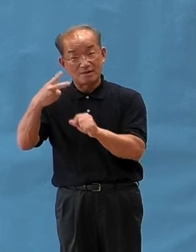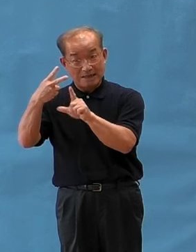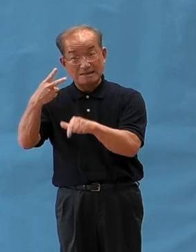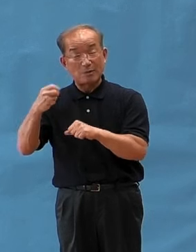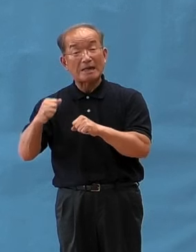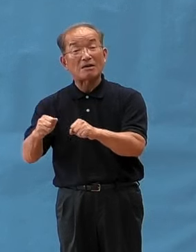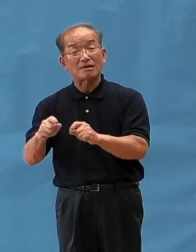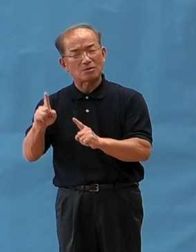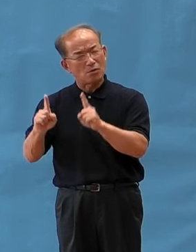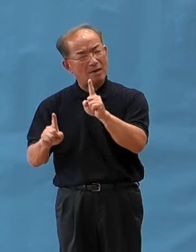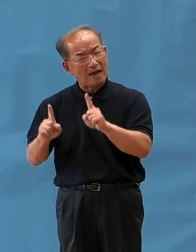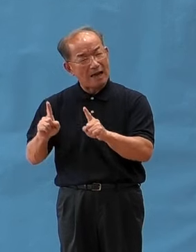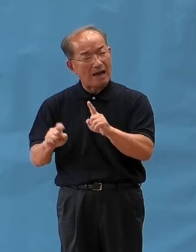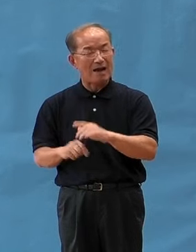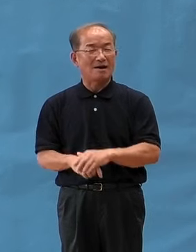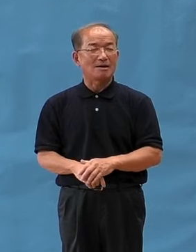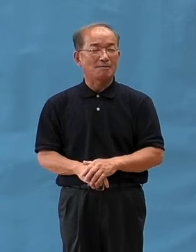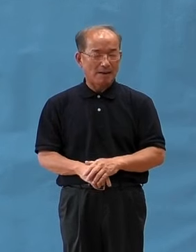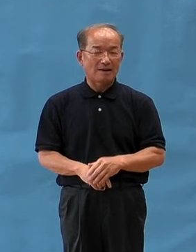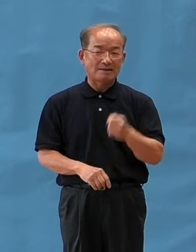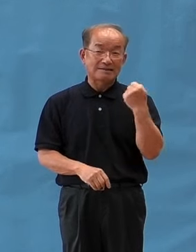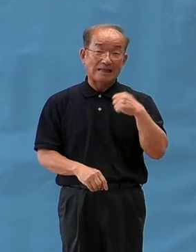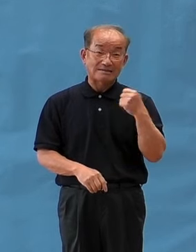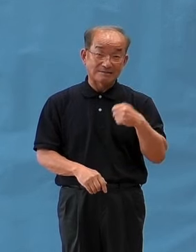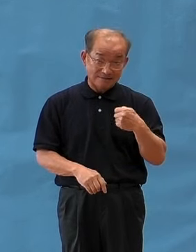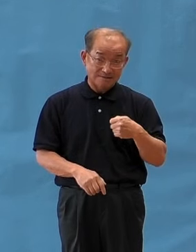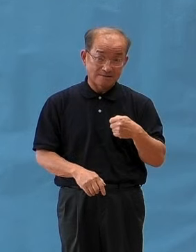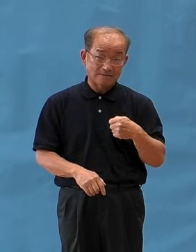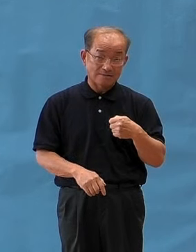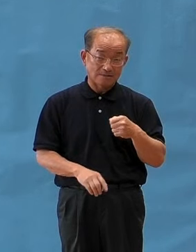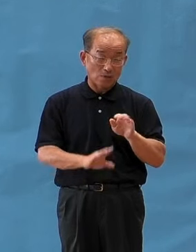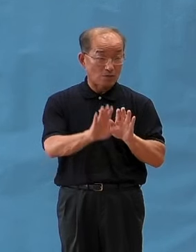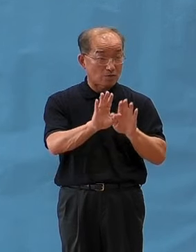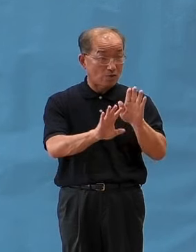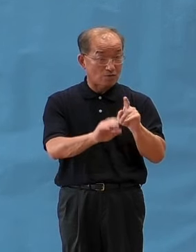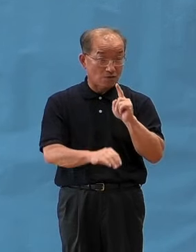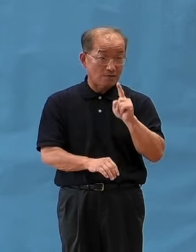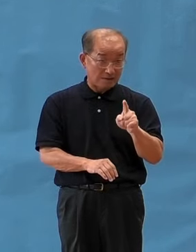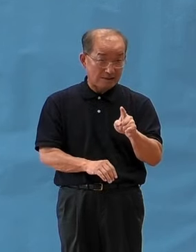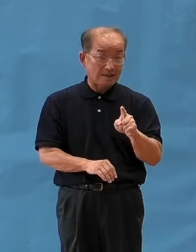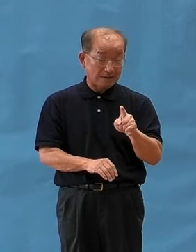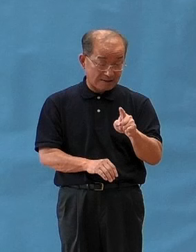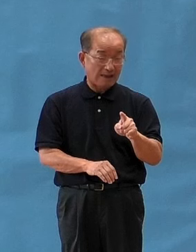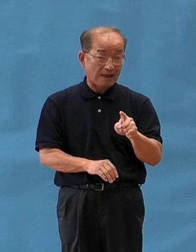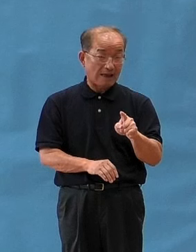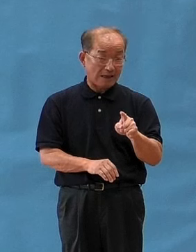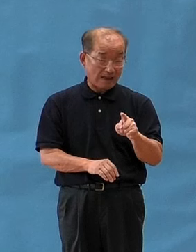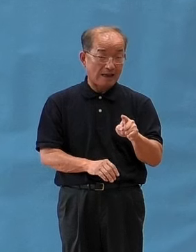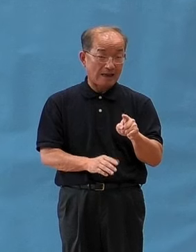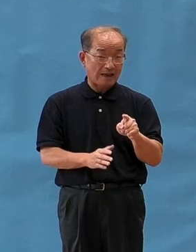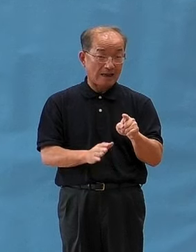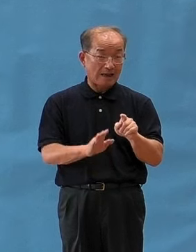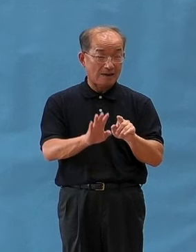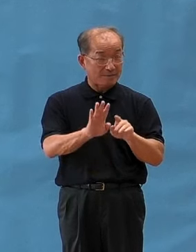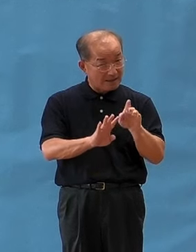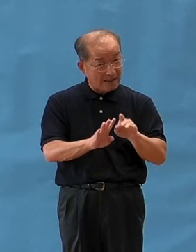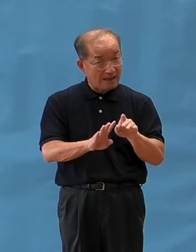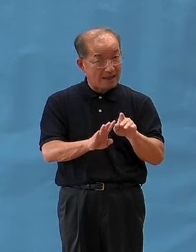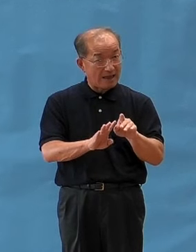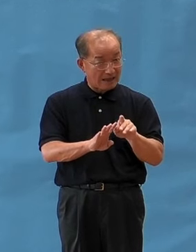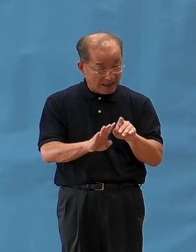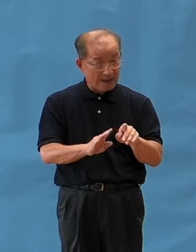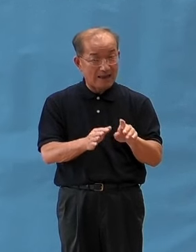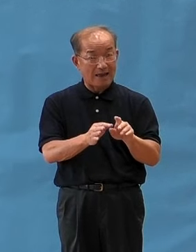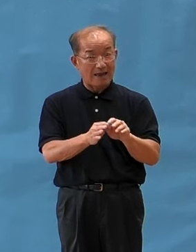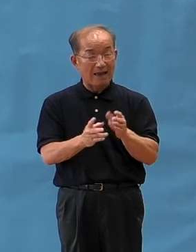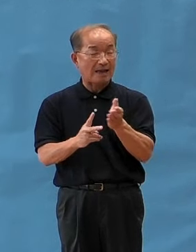まずすみません、この夏の今回の取り組みがどれぐらい結果が出るかということも見ながらになり